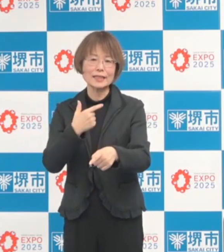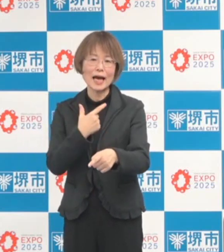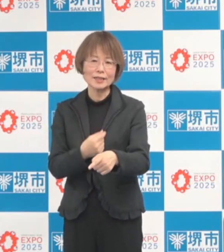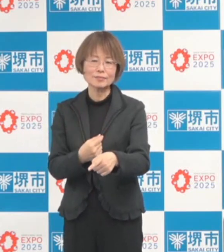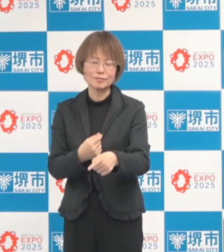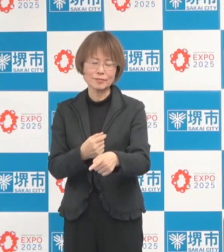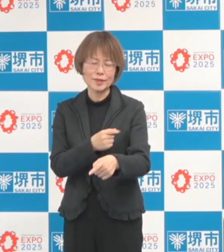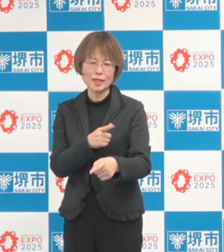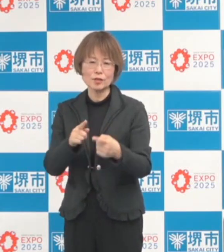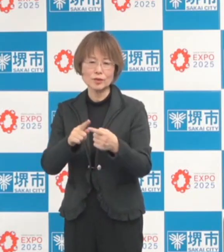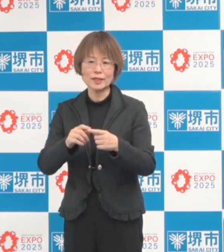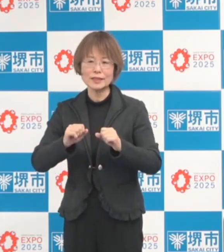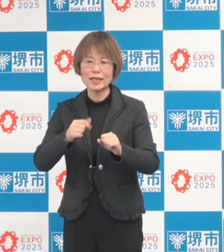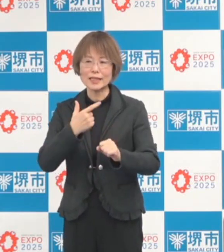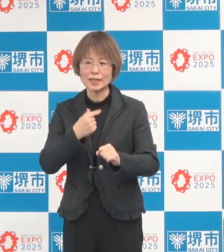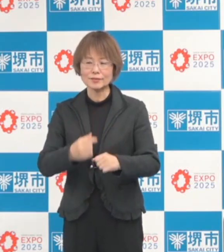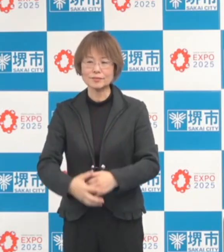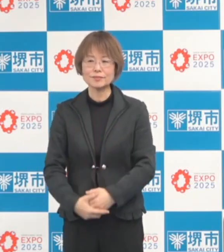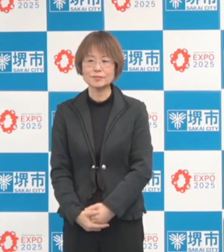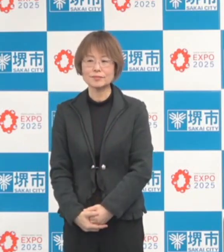動かしていきたいということです。